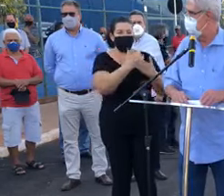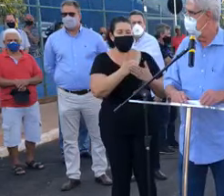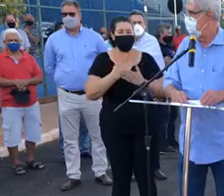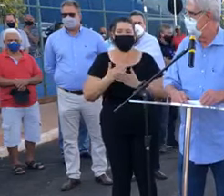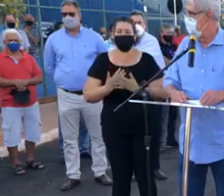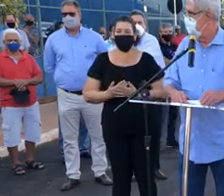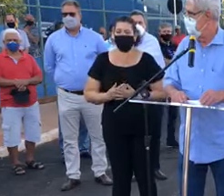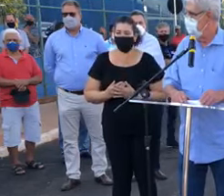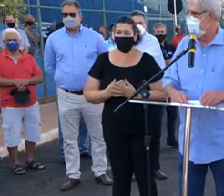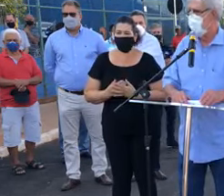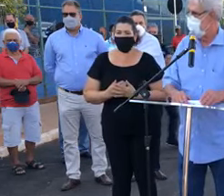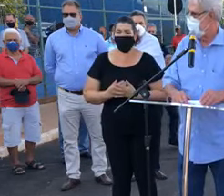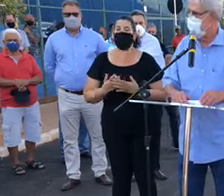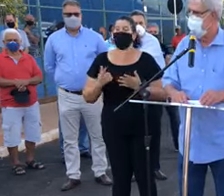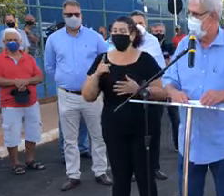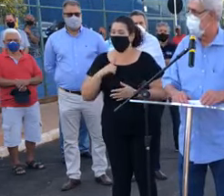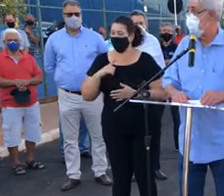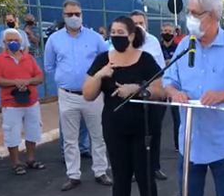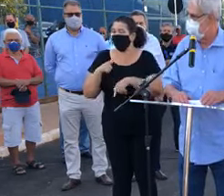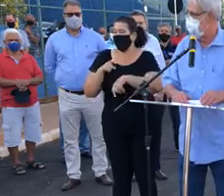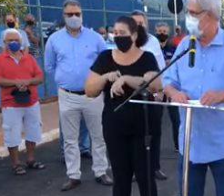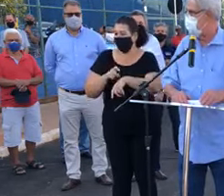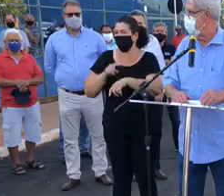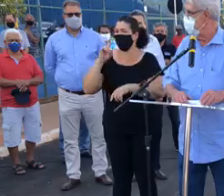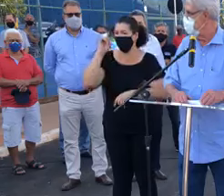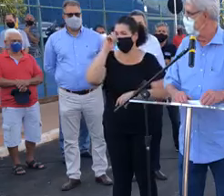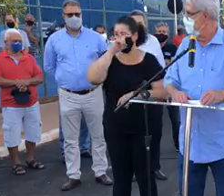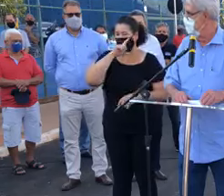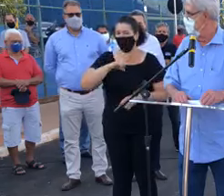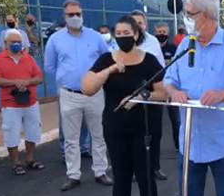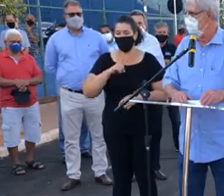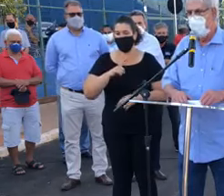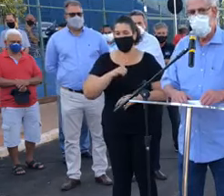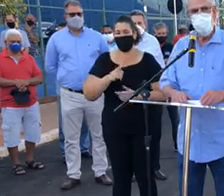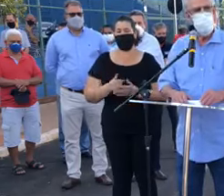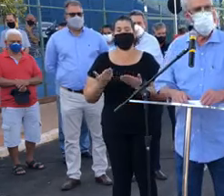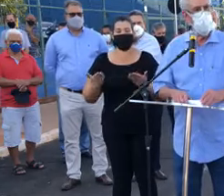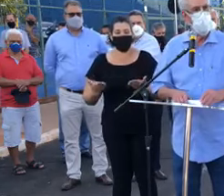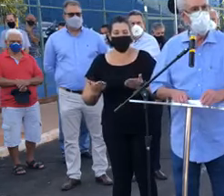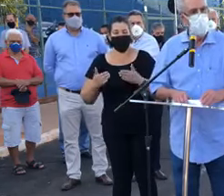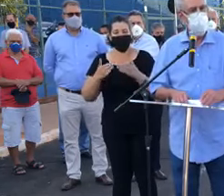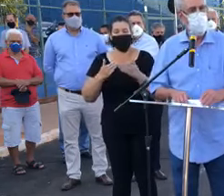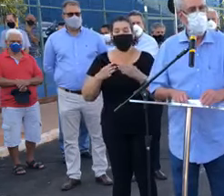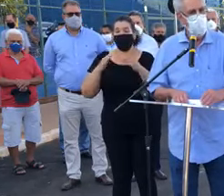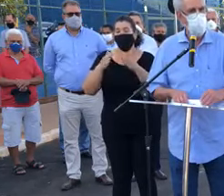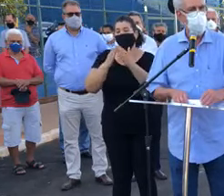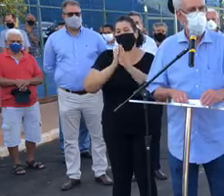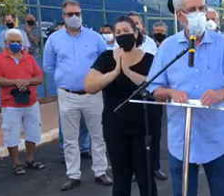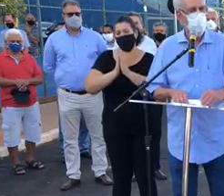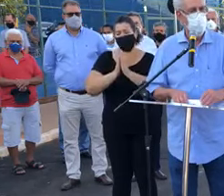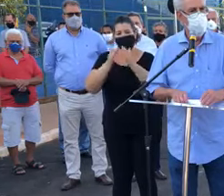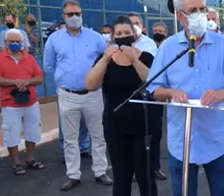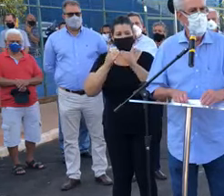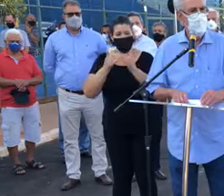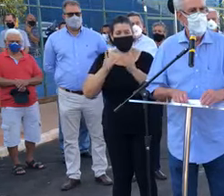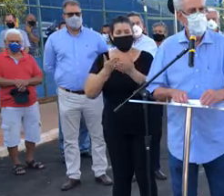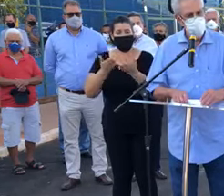outros, nós passaremos momentos difíceis. Por isso, eu faço um apelo ao nosso